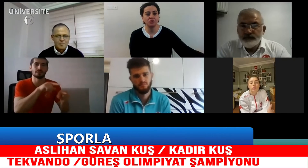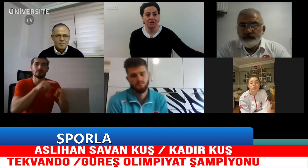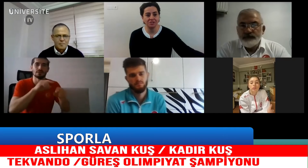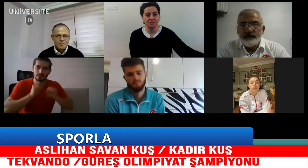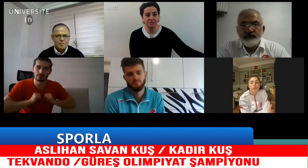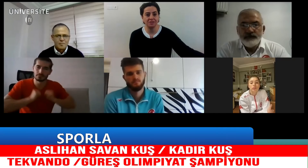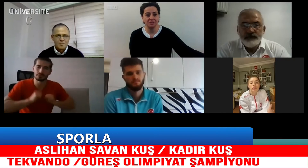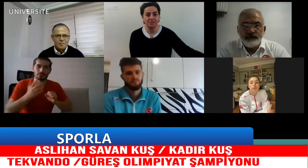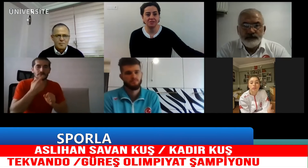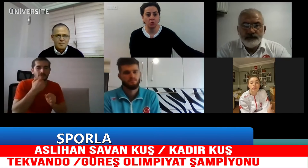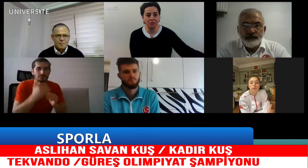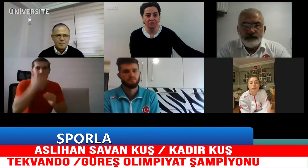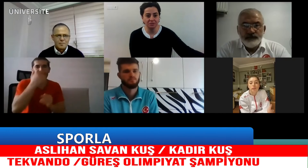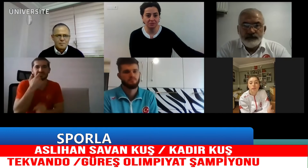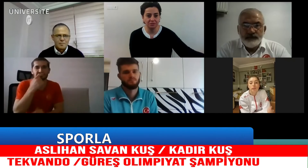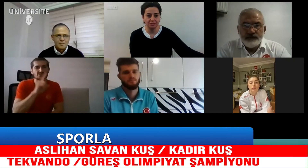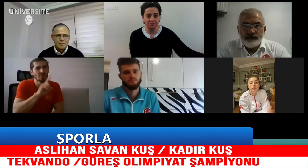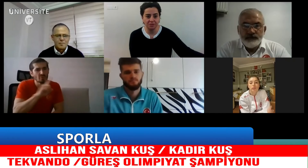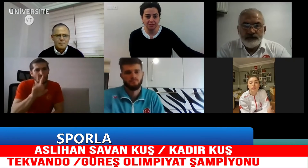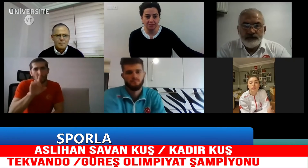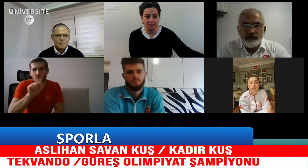Ve küçük yaşta onların